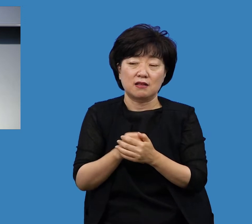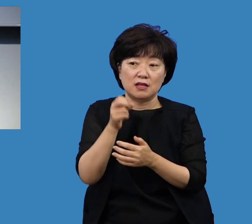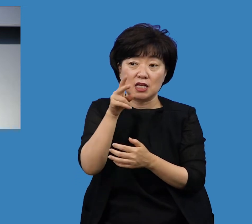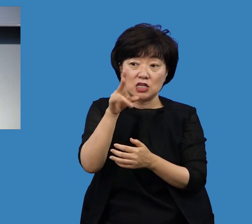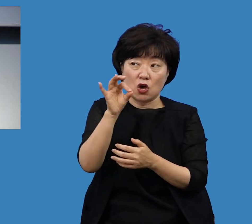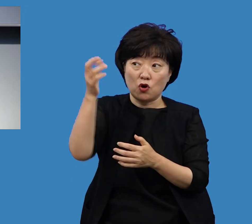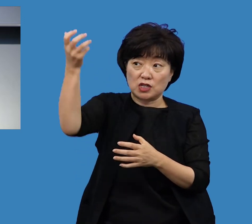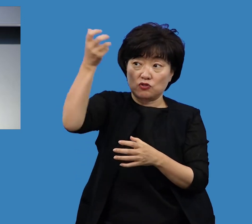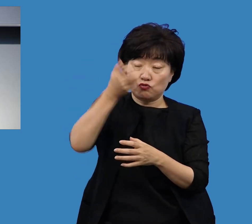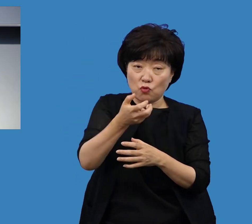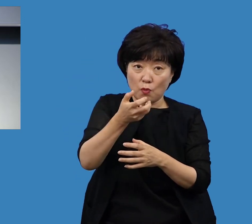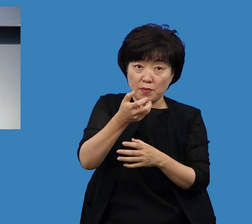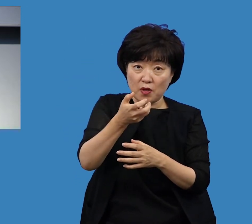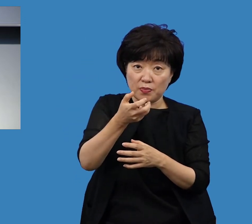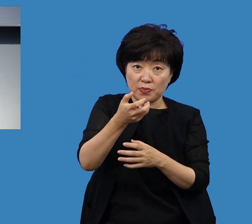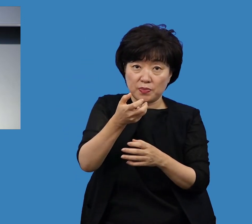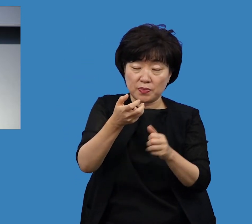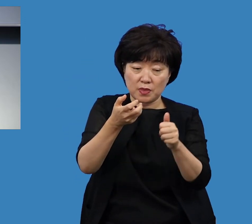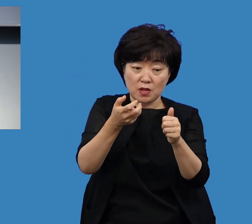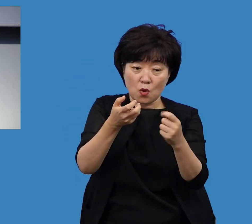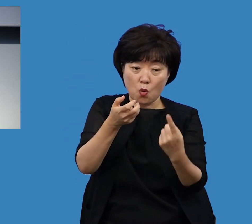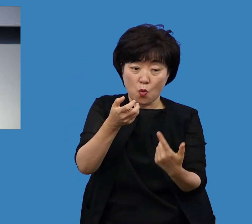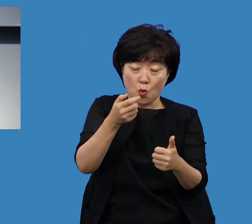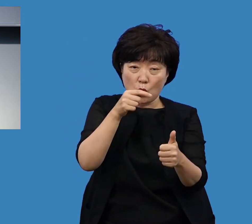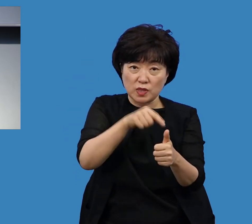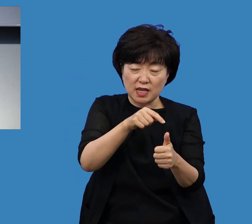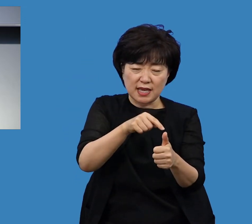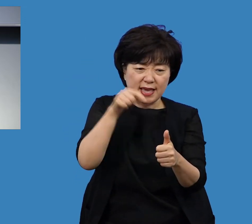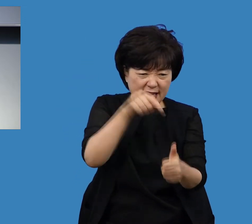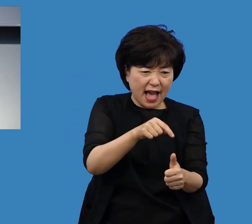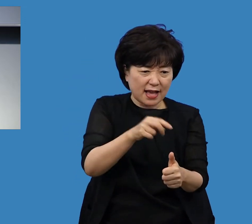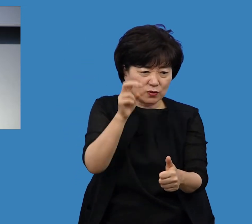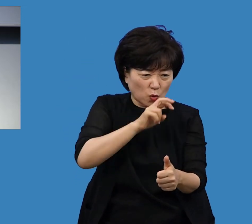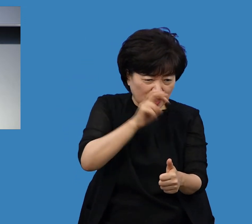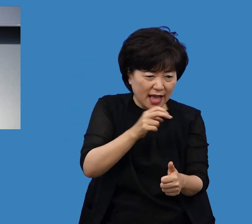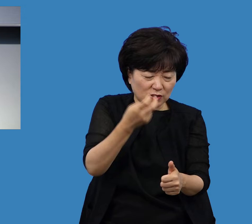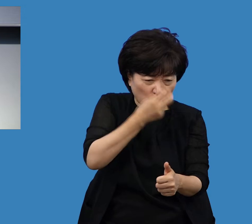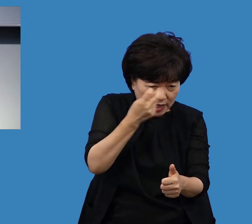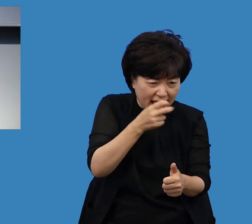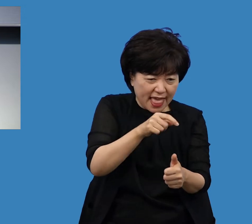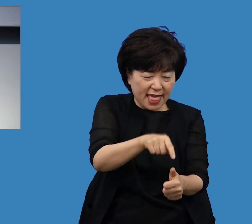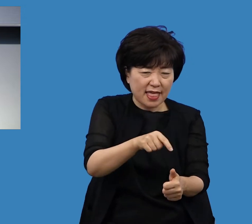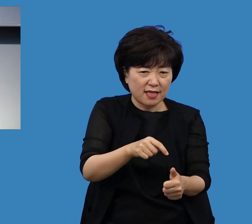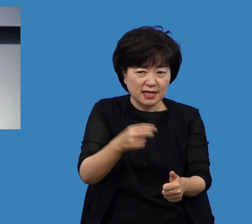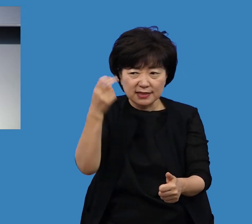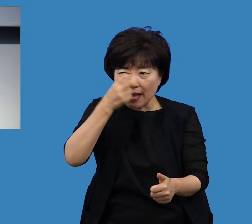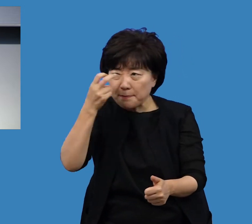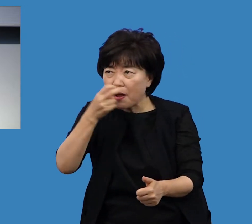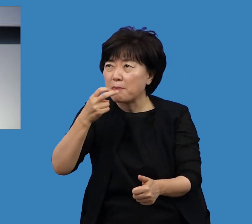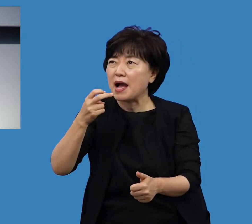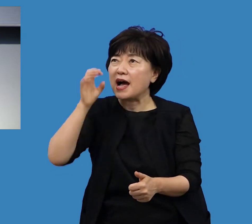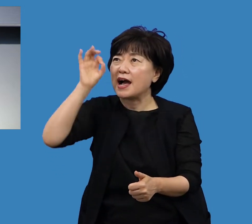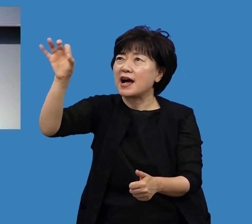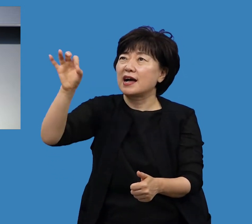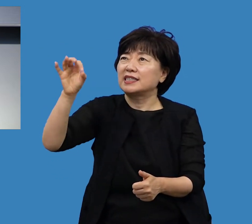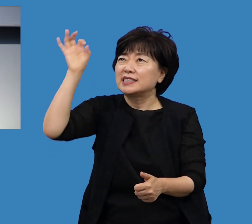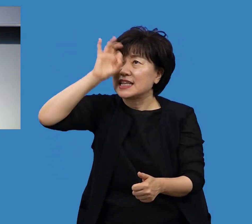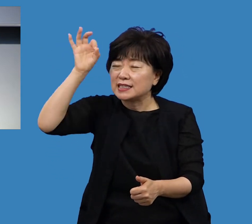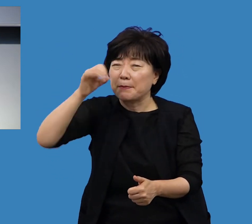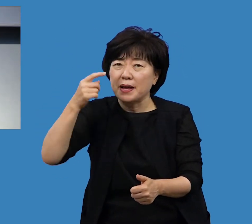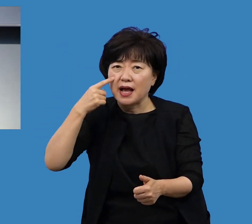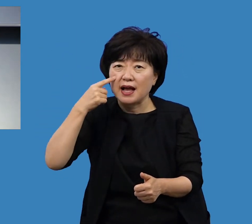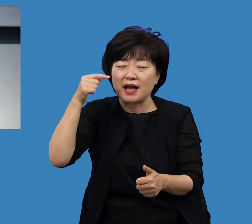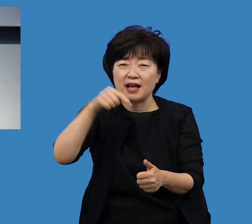하냐면 에류나오를 하게 하는 거예요. 그것은 조사하고 살피고 찾도록 하는 거예요. 그래서 제